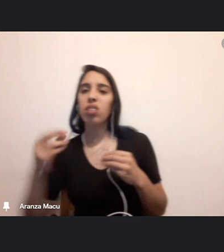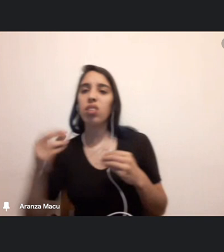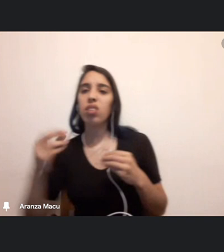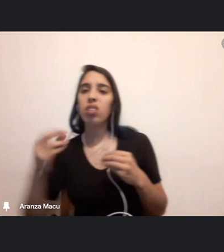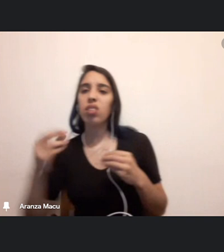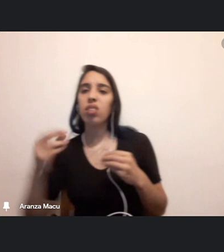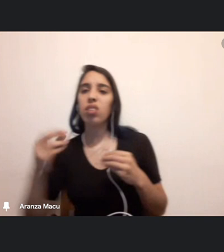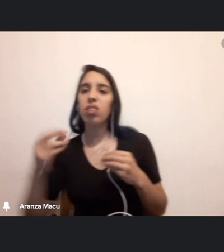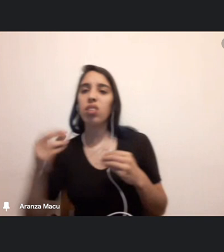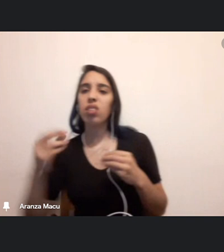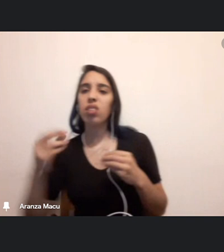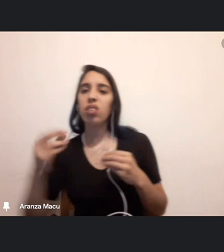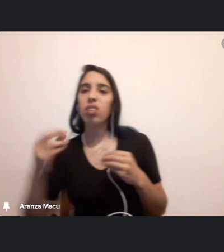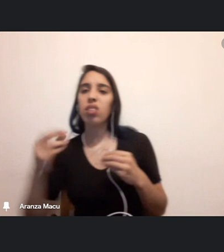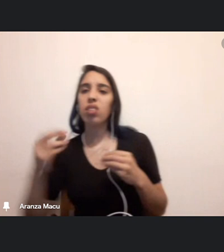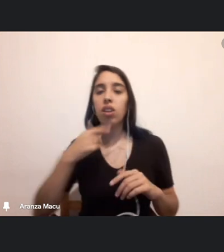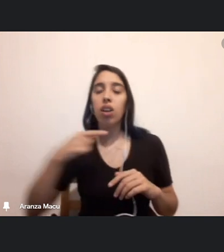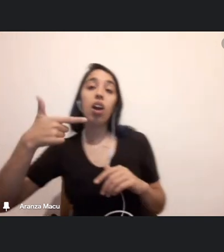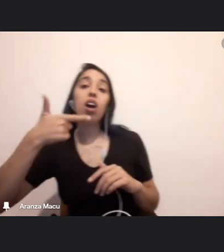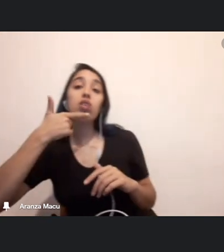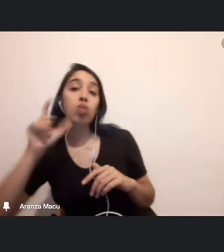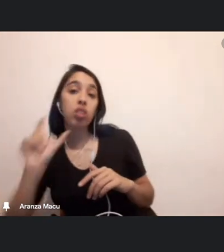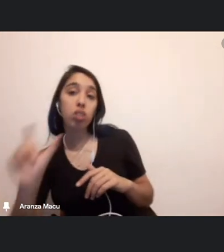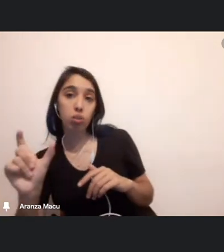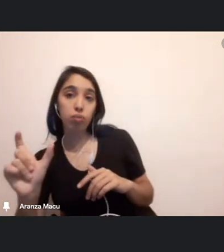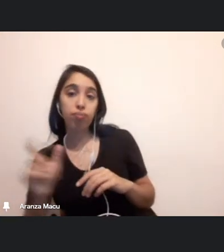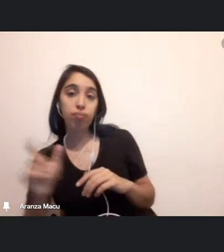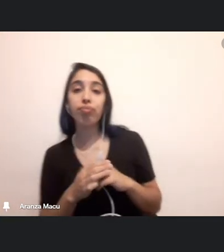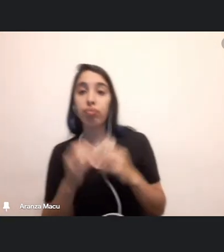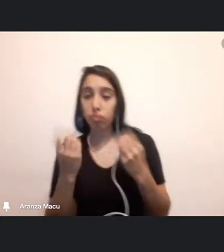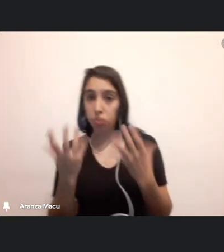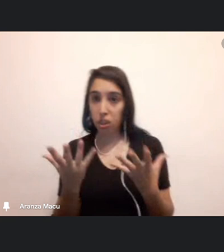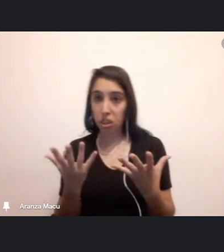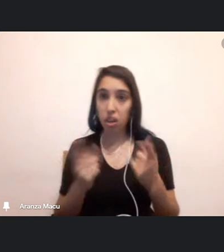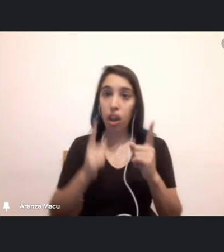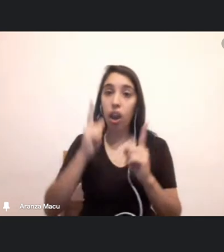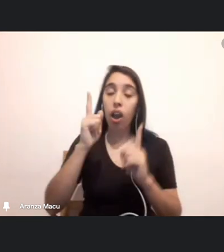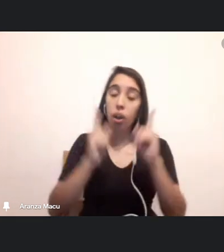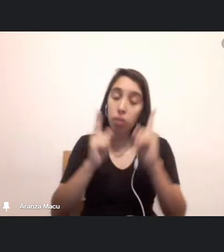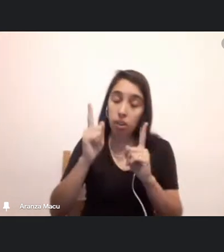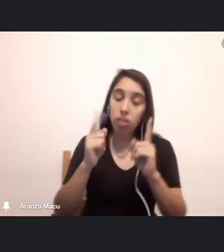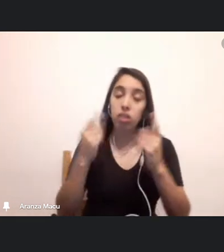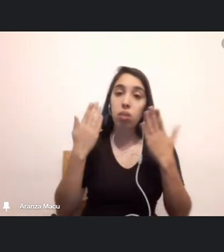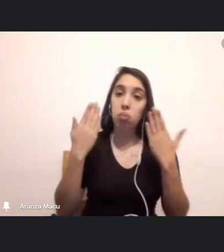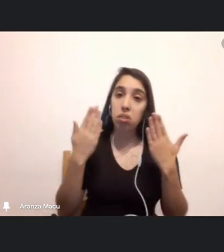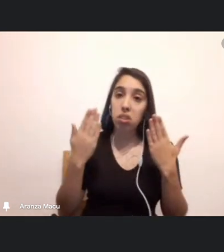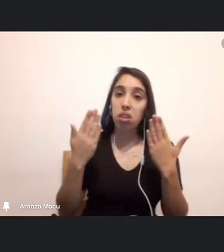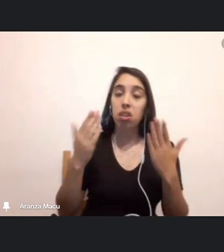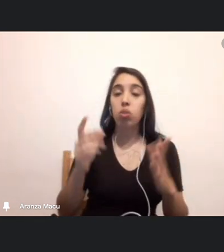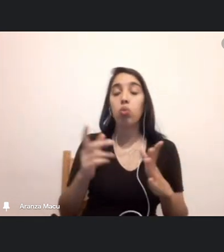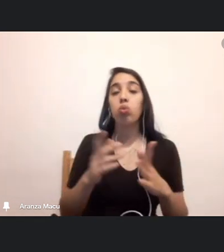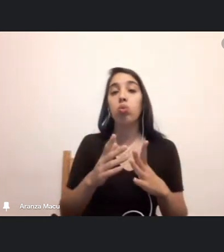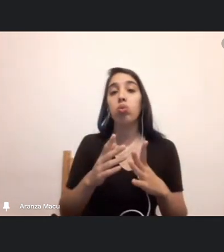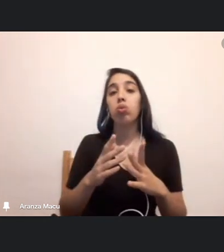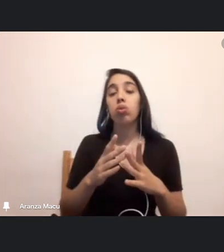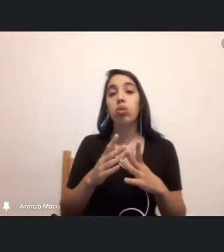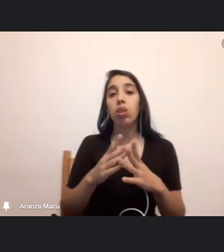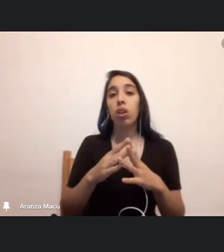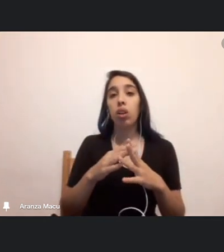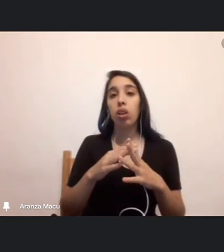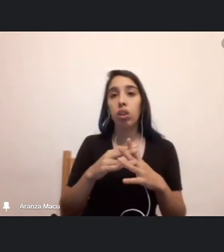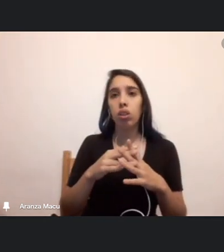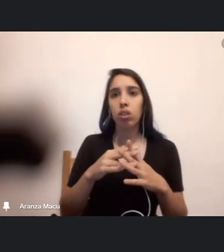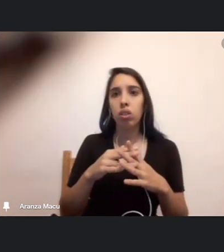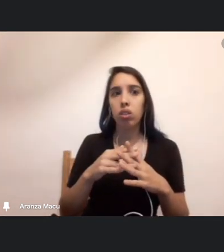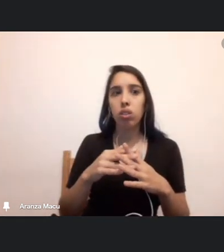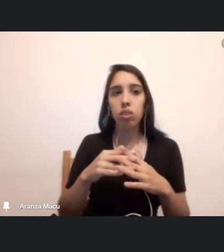Sustantivo. Bien, esta palabra en algunos contextos es adjetivo cuando quiere decir correcto, ¿sí? Algo es